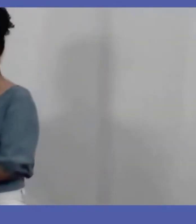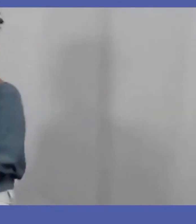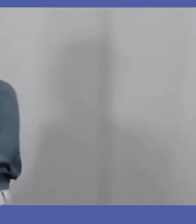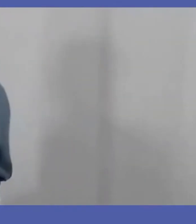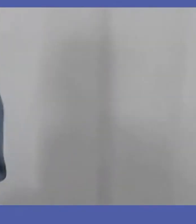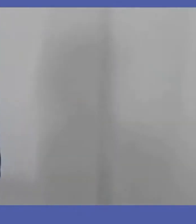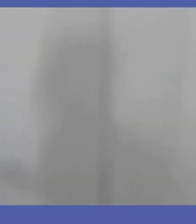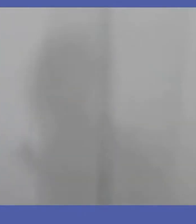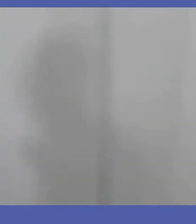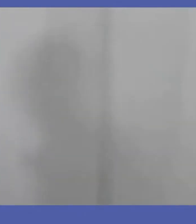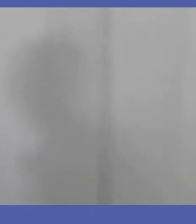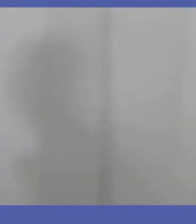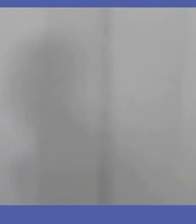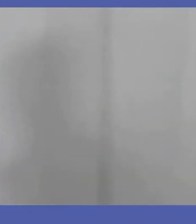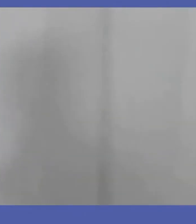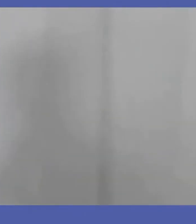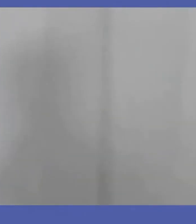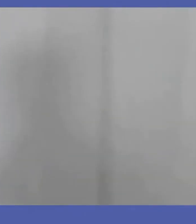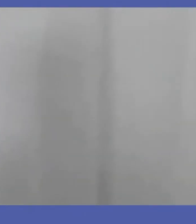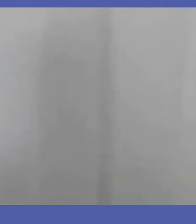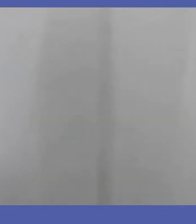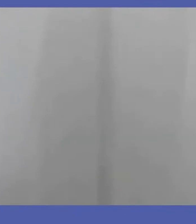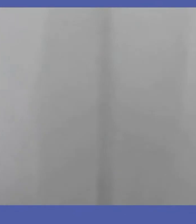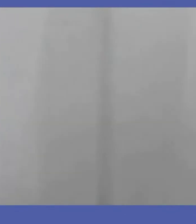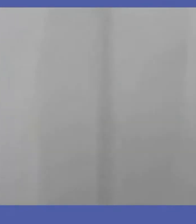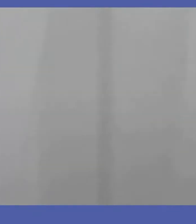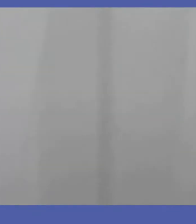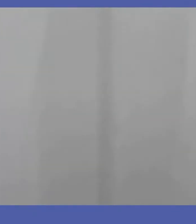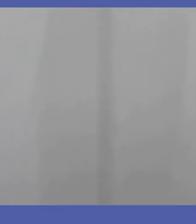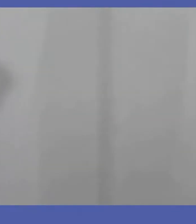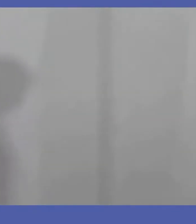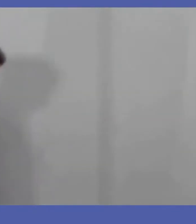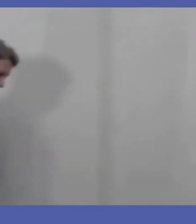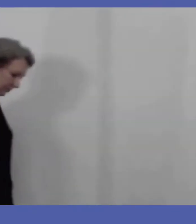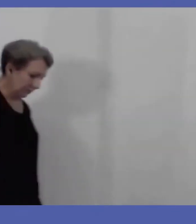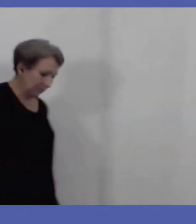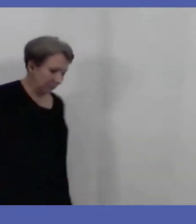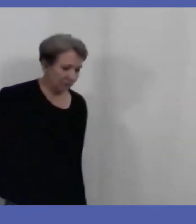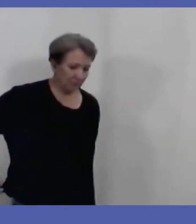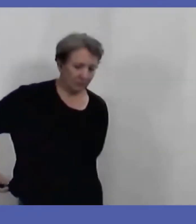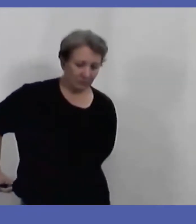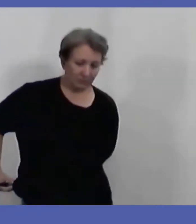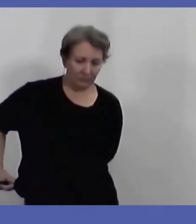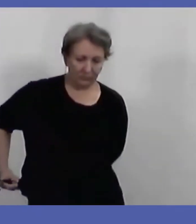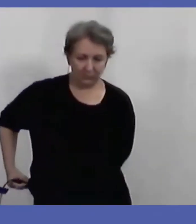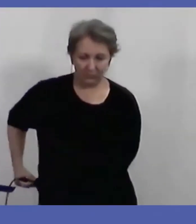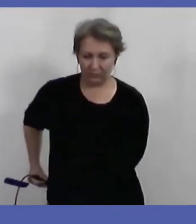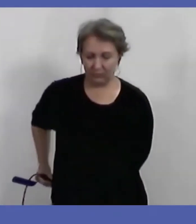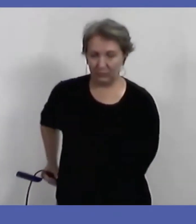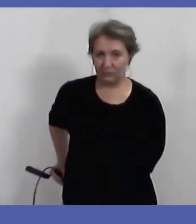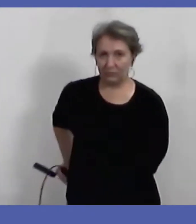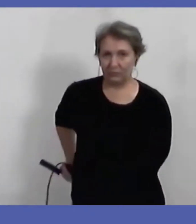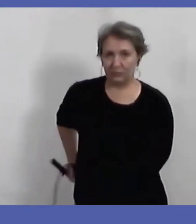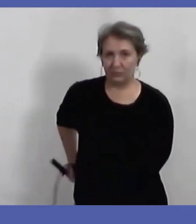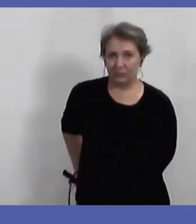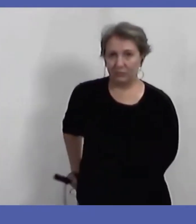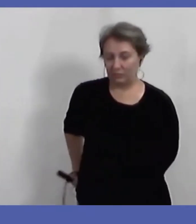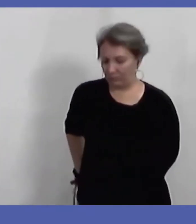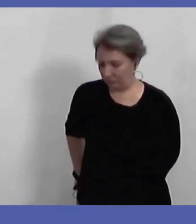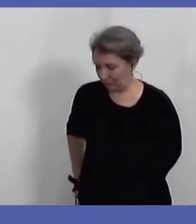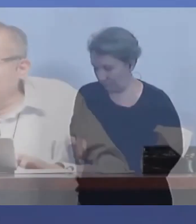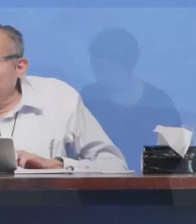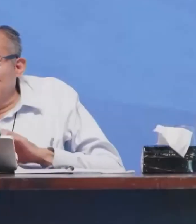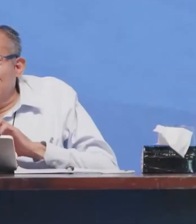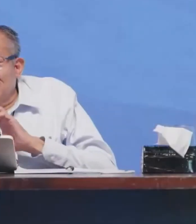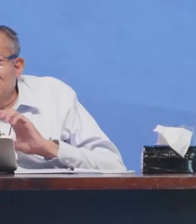O Senhor vai colocar palavras na sua boca. Amém? Oh Senhor Jesus.